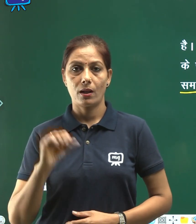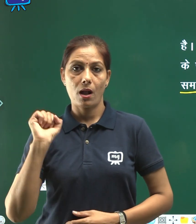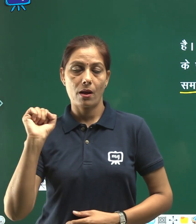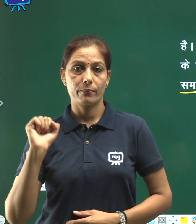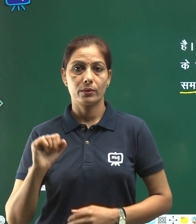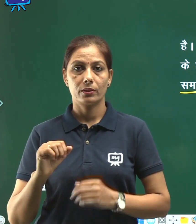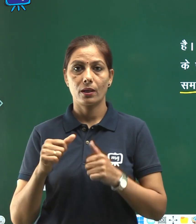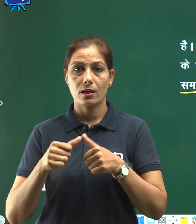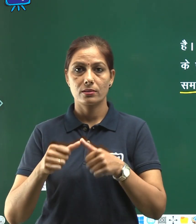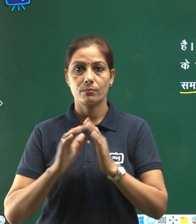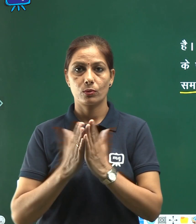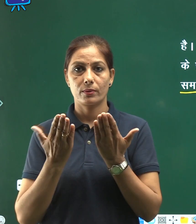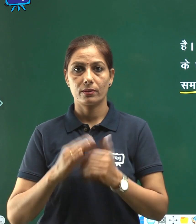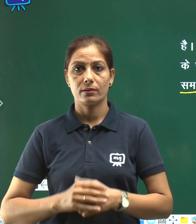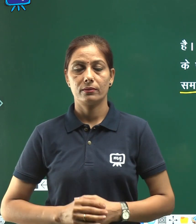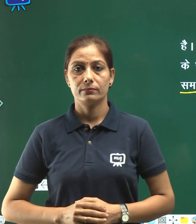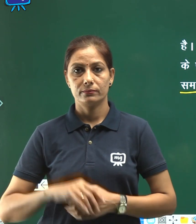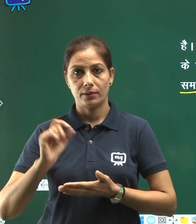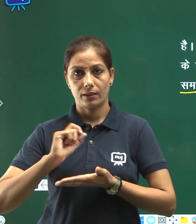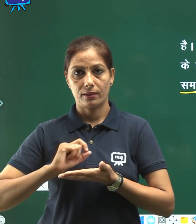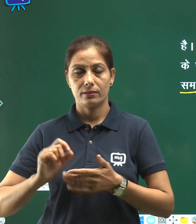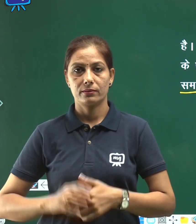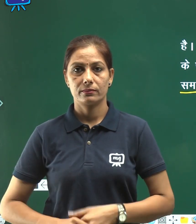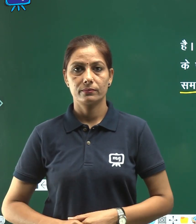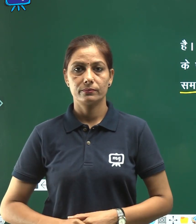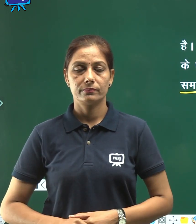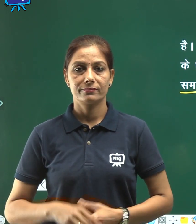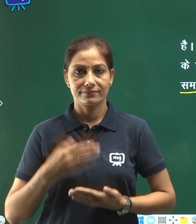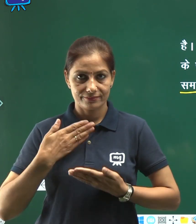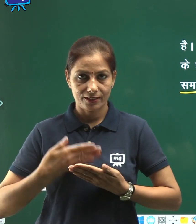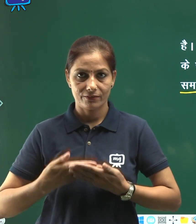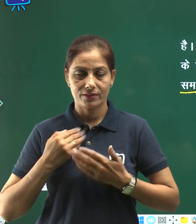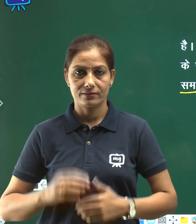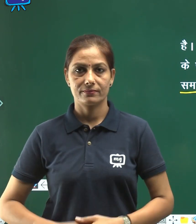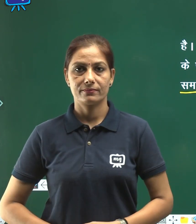अपनी उत्तर पुस्तिका में लिखें। धन्यवाद।